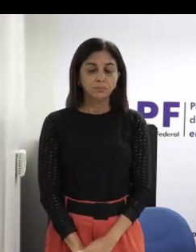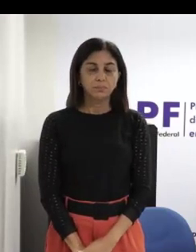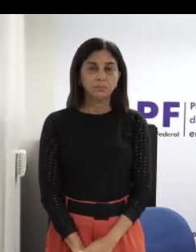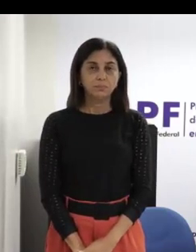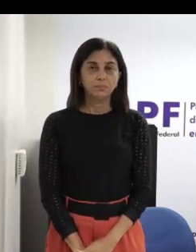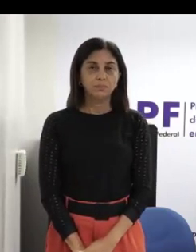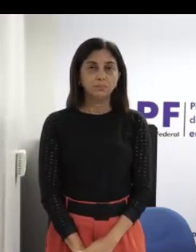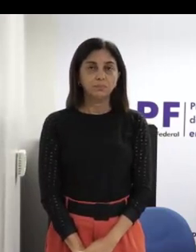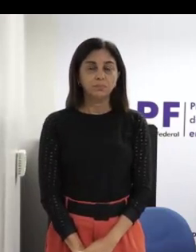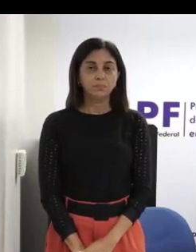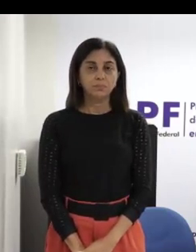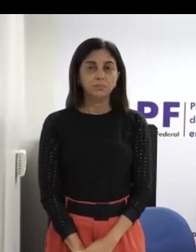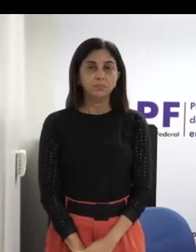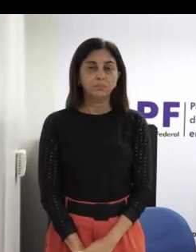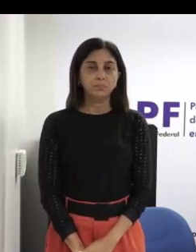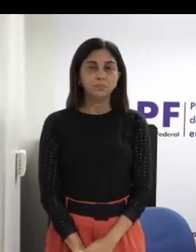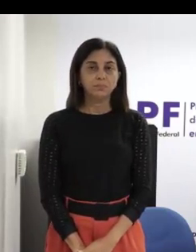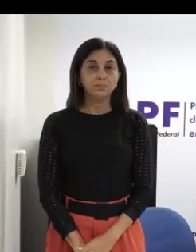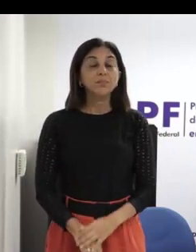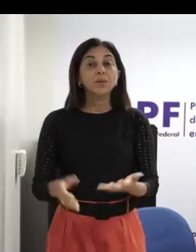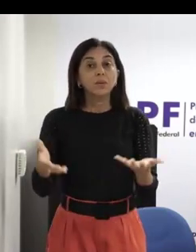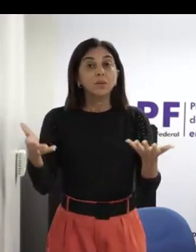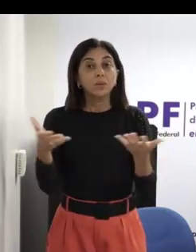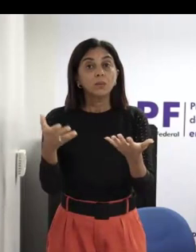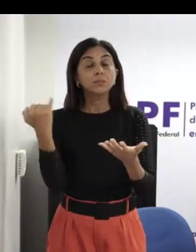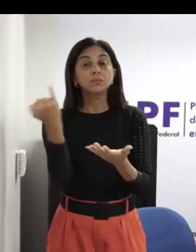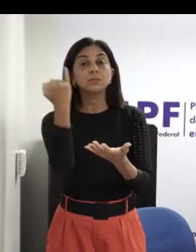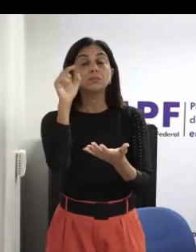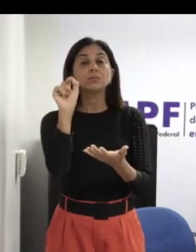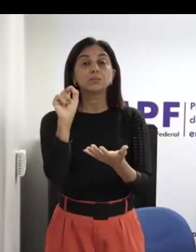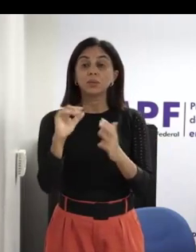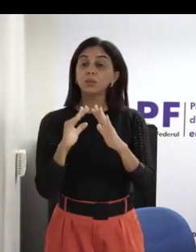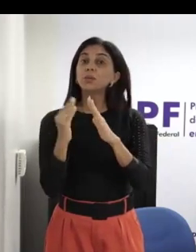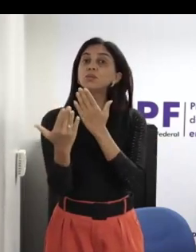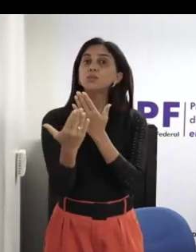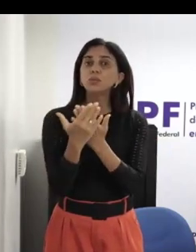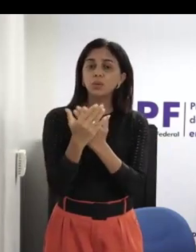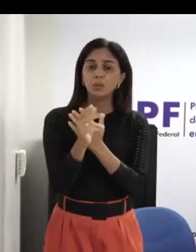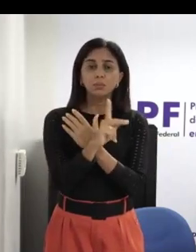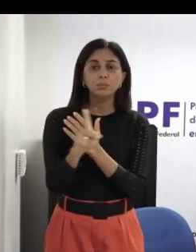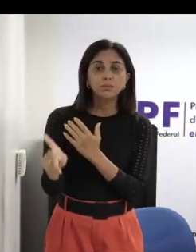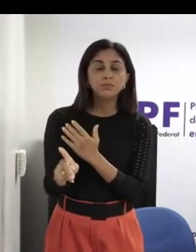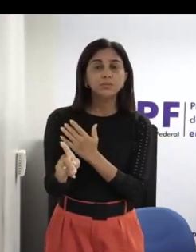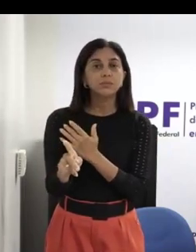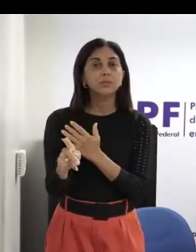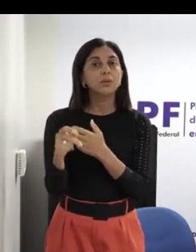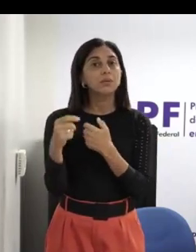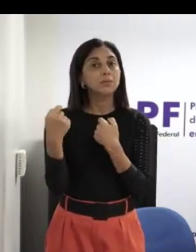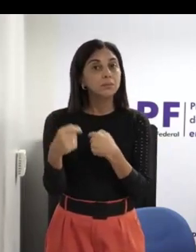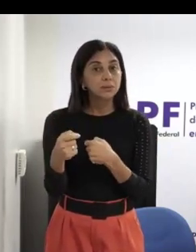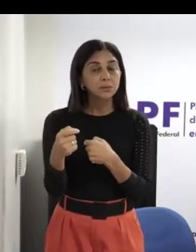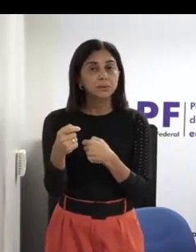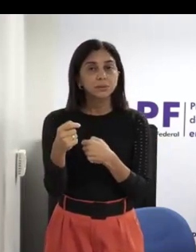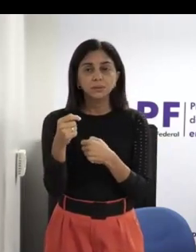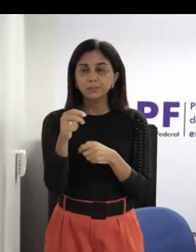rede o professor não tá sozinho papel do professor é imprescindível mas é é importante que o professor não esteja